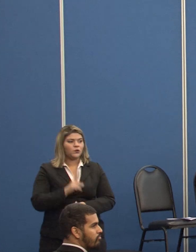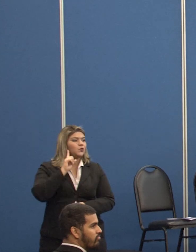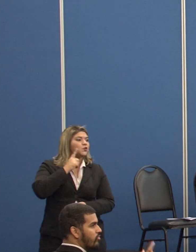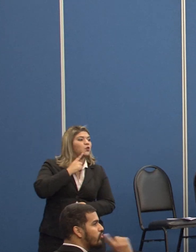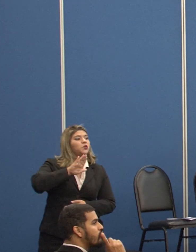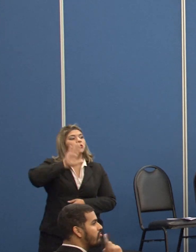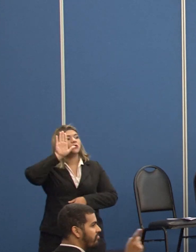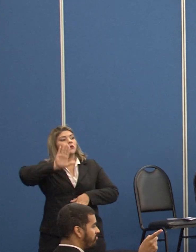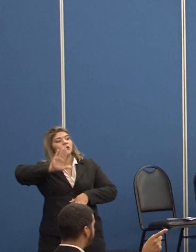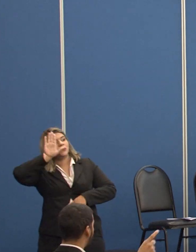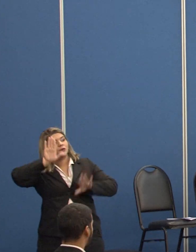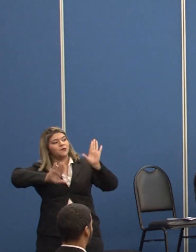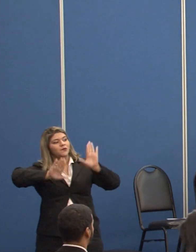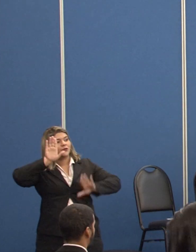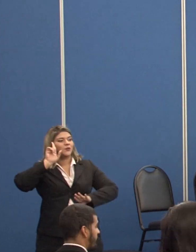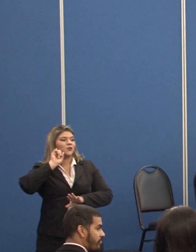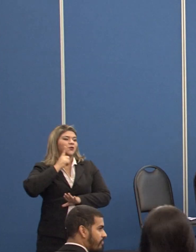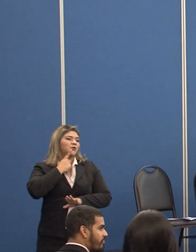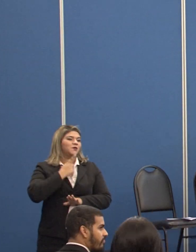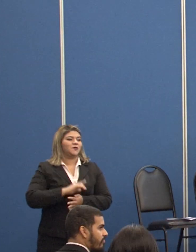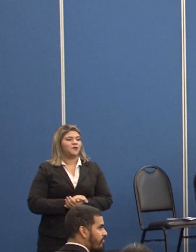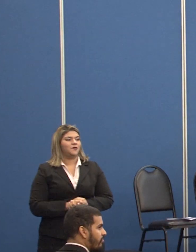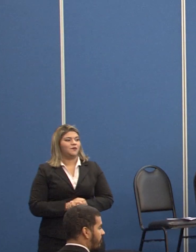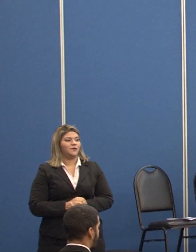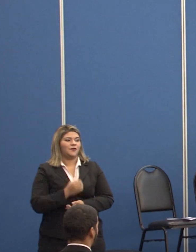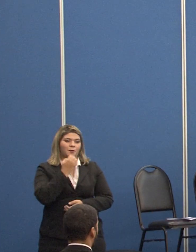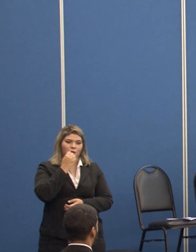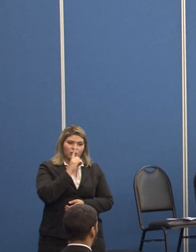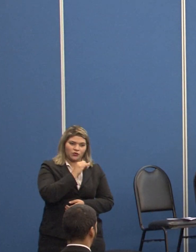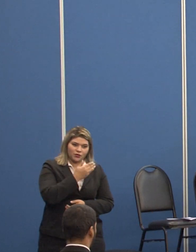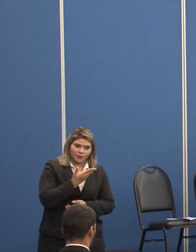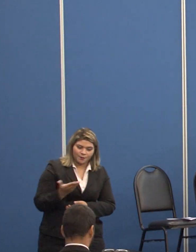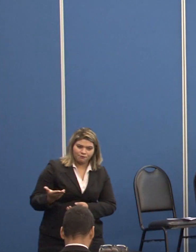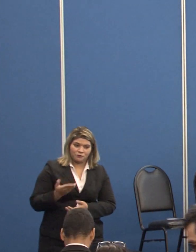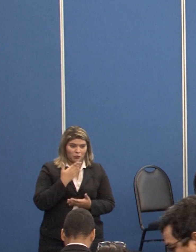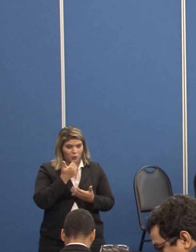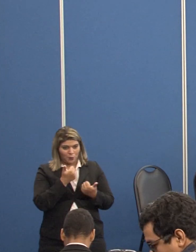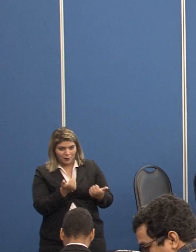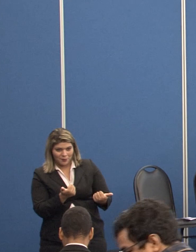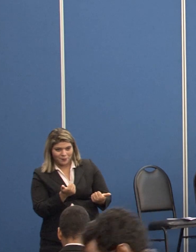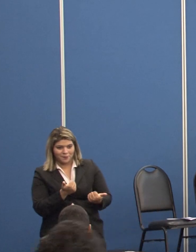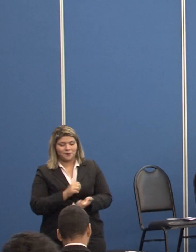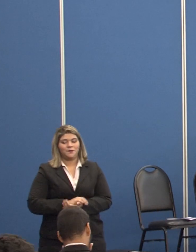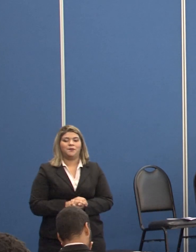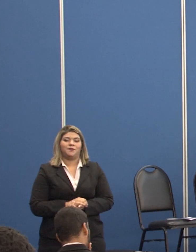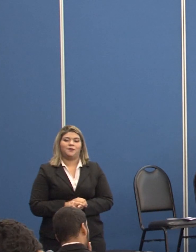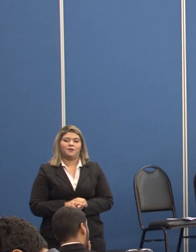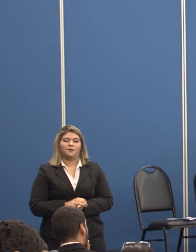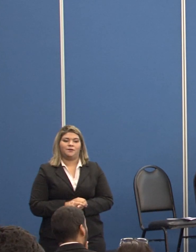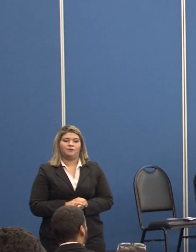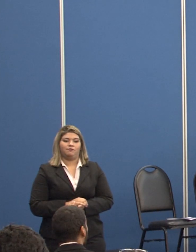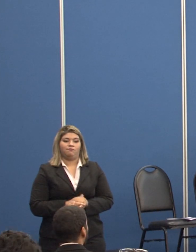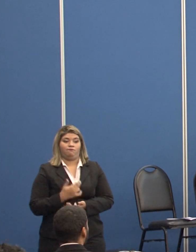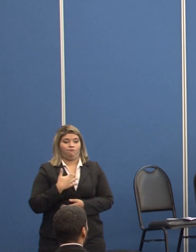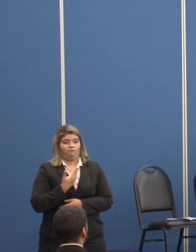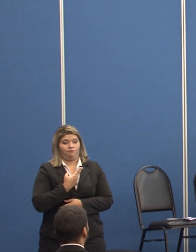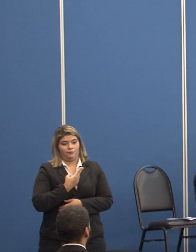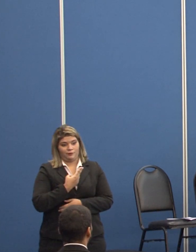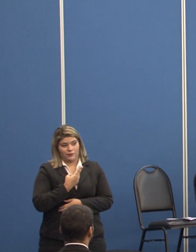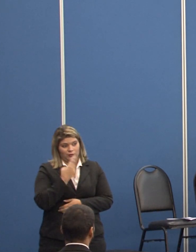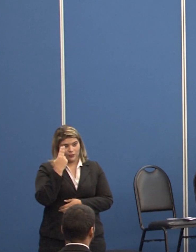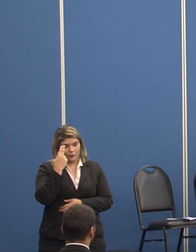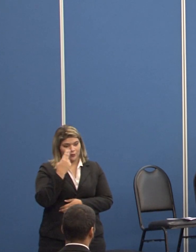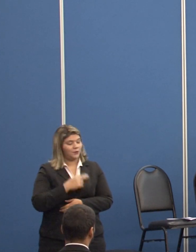Surdos? Surdos? Bom dia. Tudo bem? Meu nome